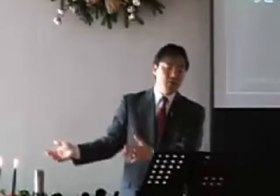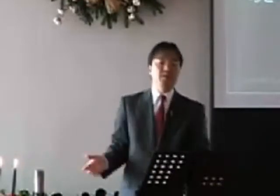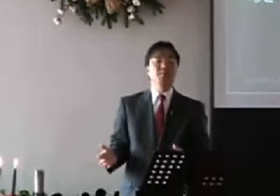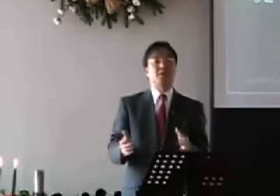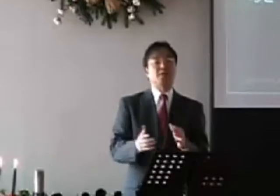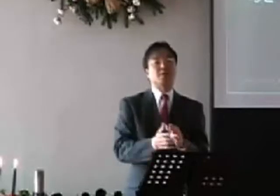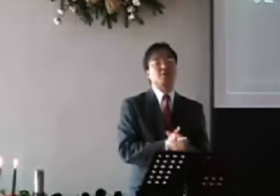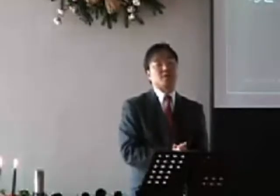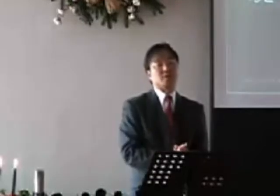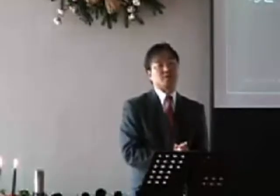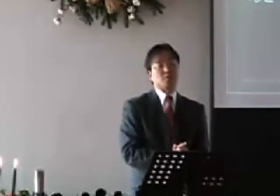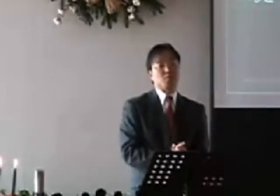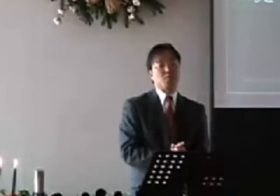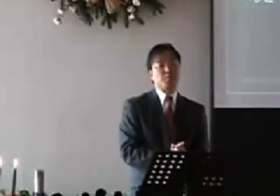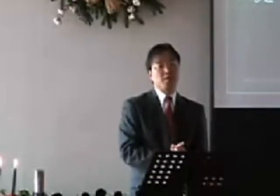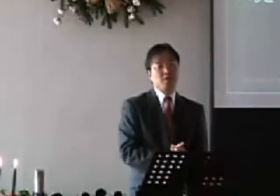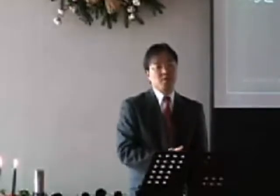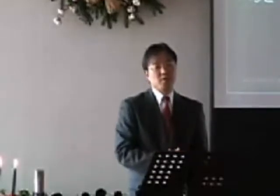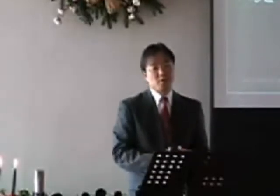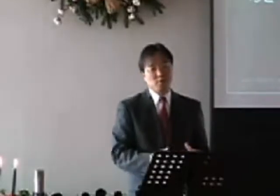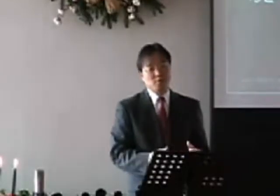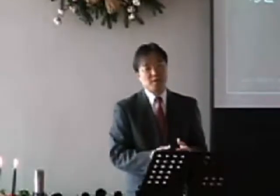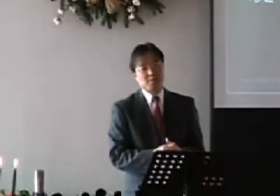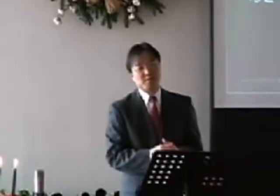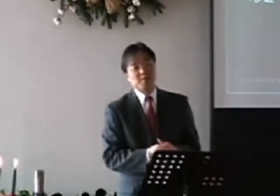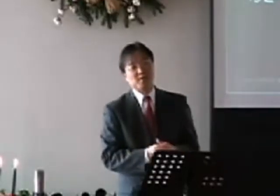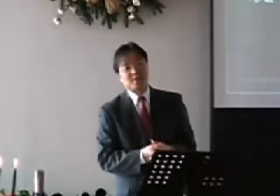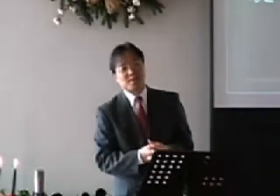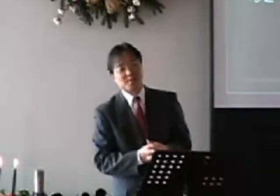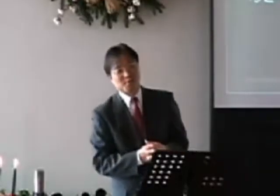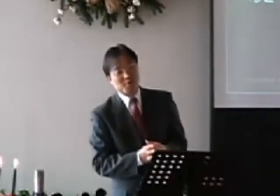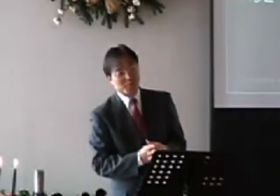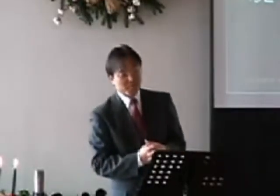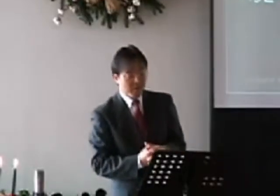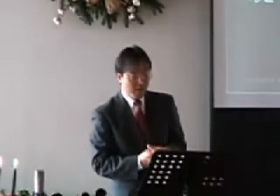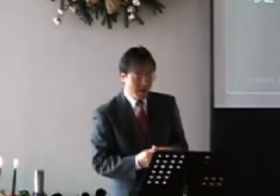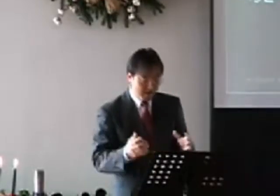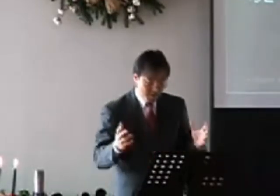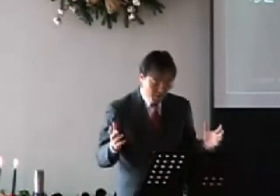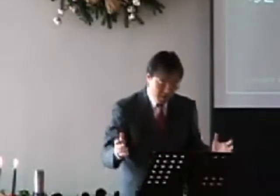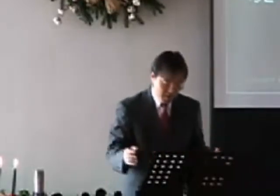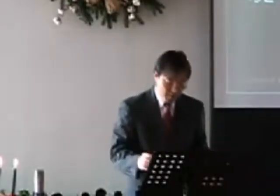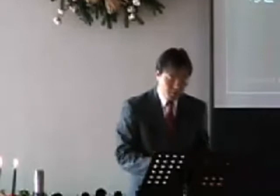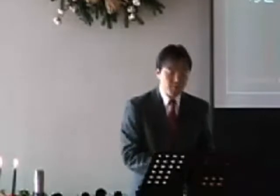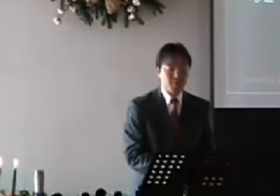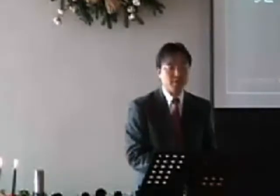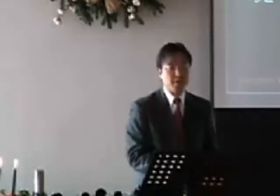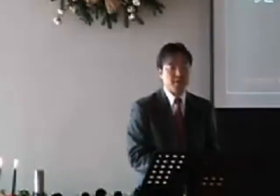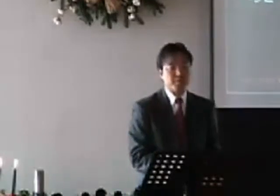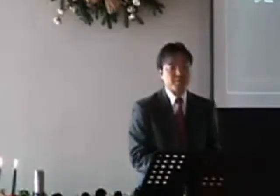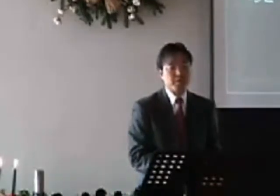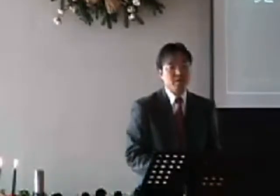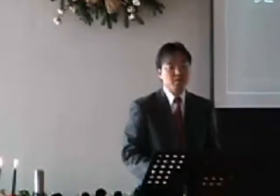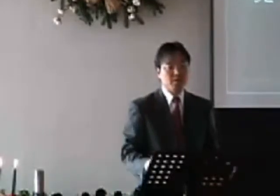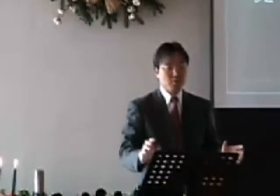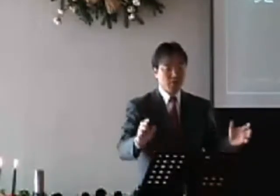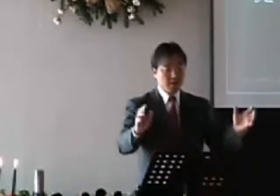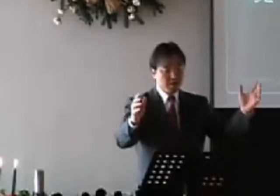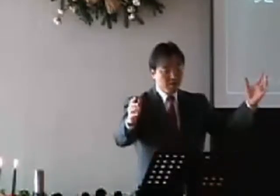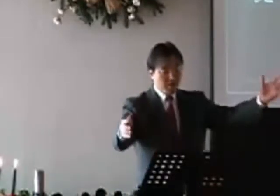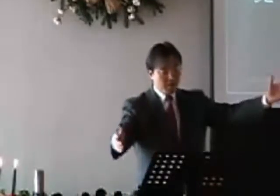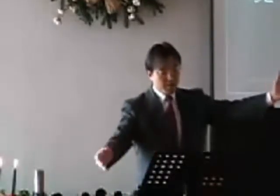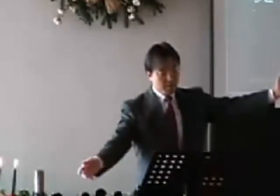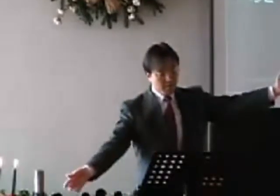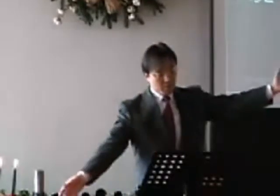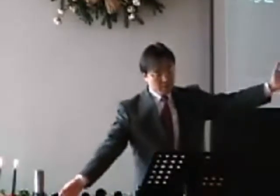ところに使わして彼らをベツレヘムからエジプトに逃がしたんですね。それでまあ助かったわけですけれども